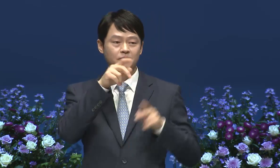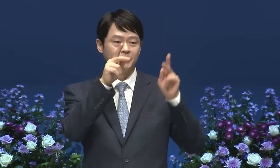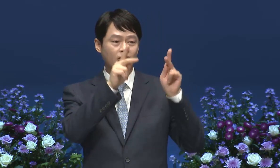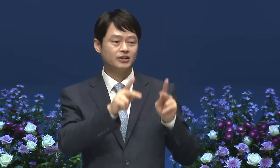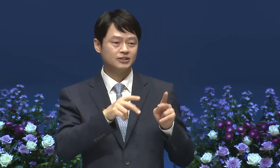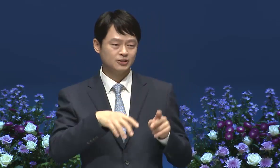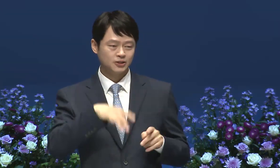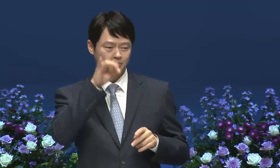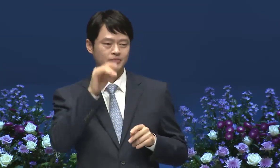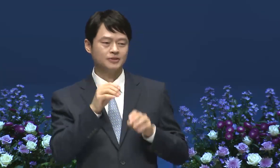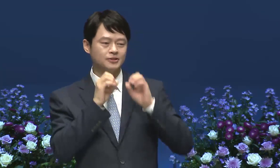2011년도에